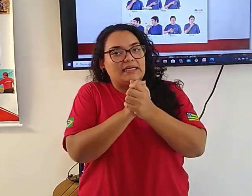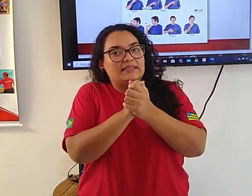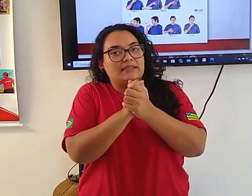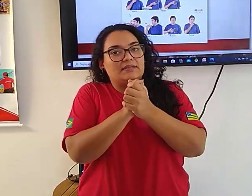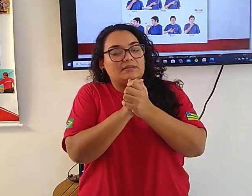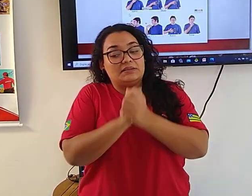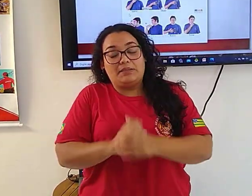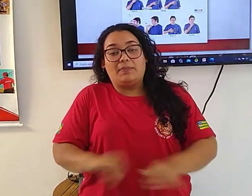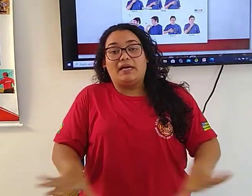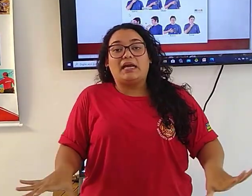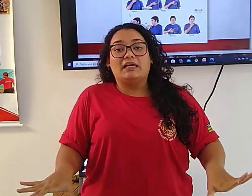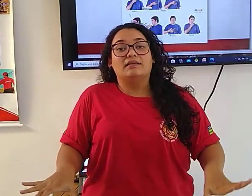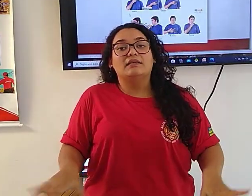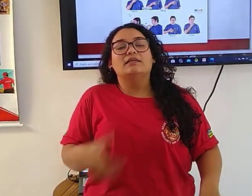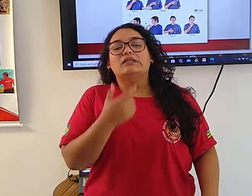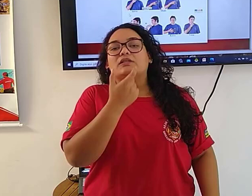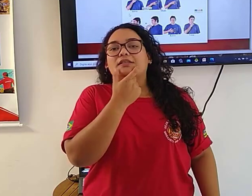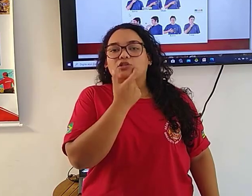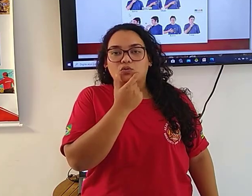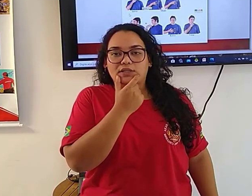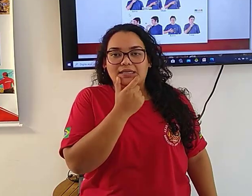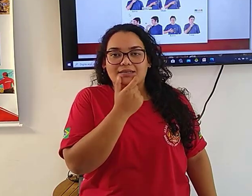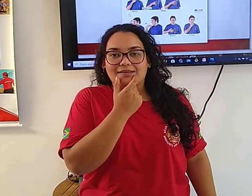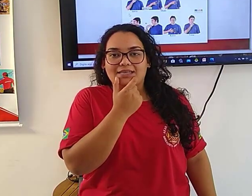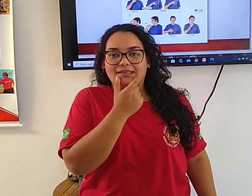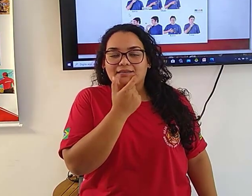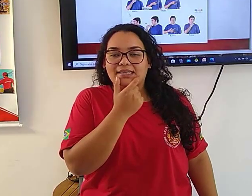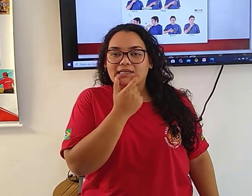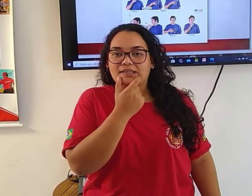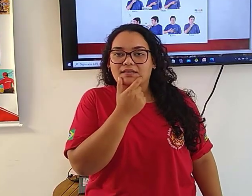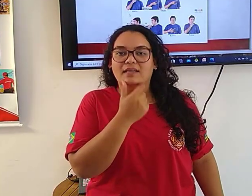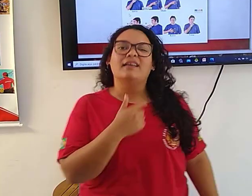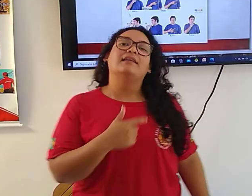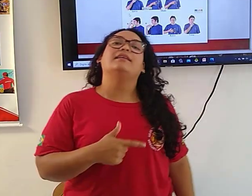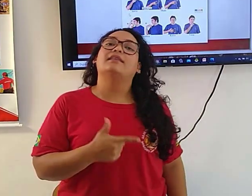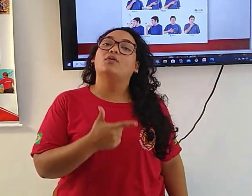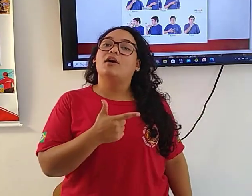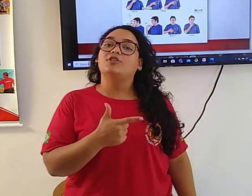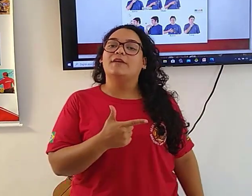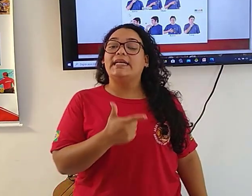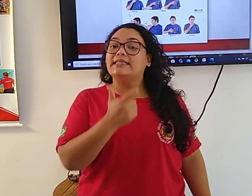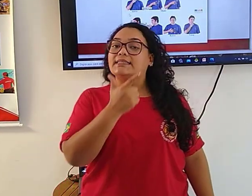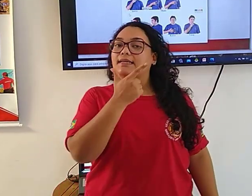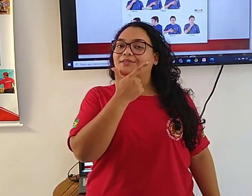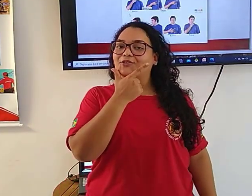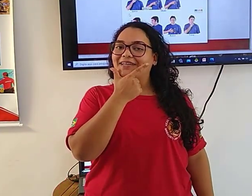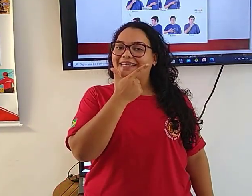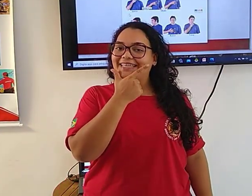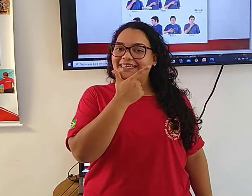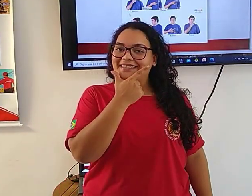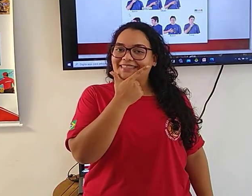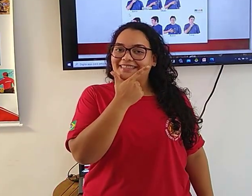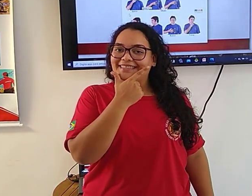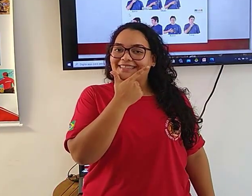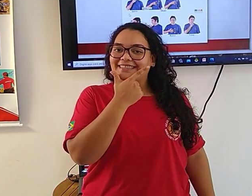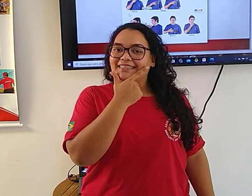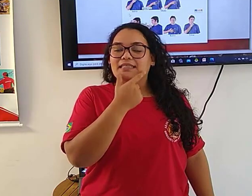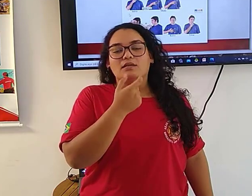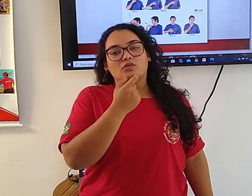casada, separada e solteira, tá? Então, olha a diferença. Sorrir,